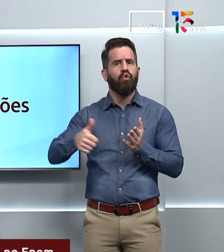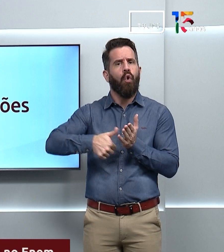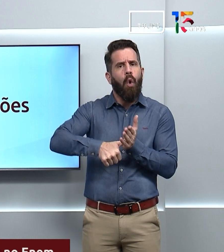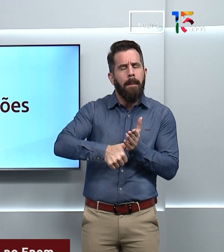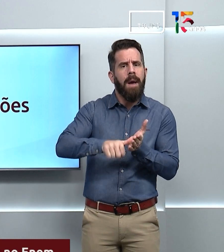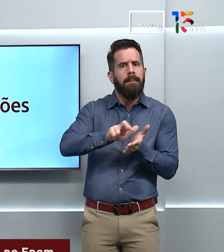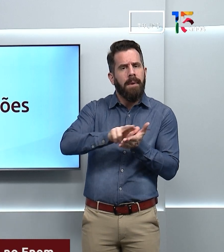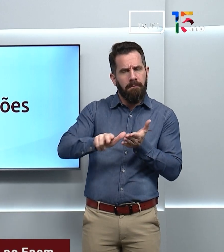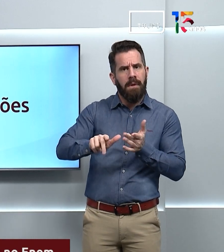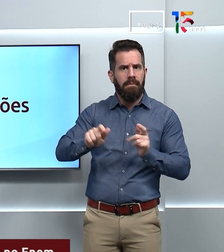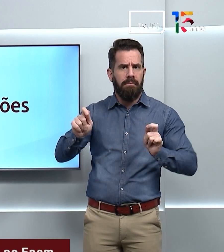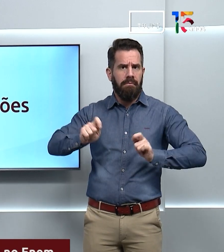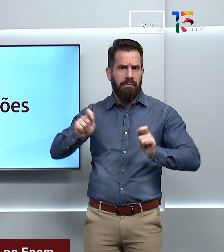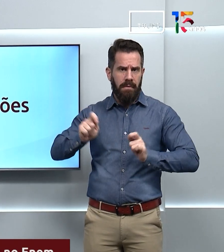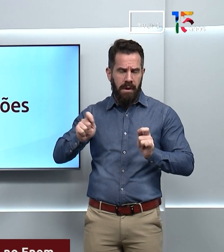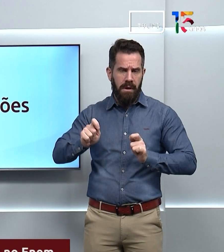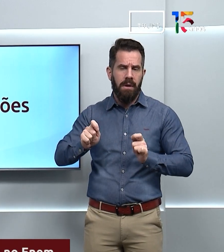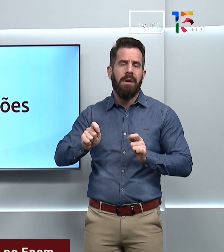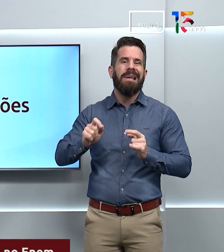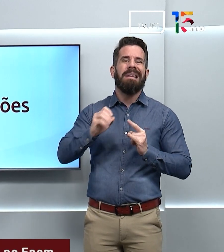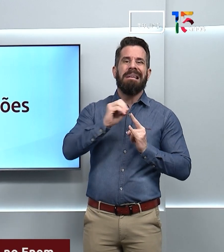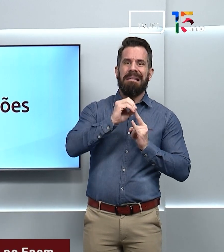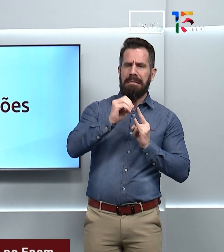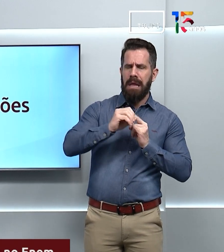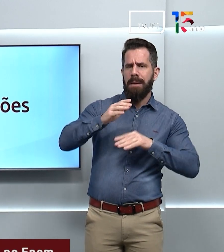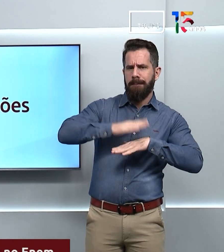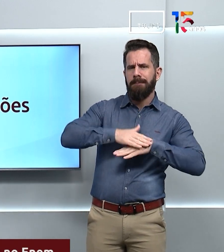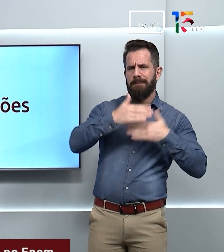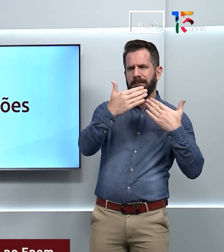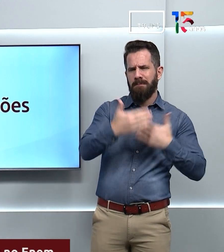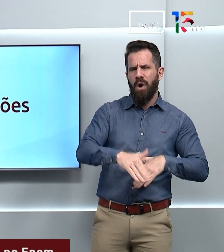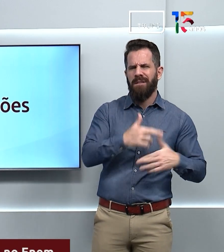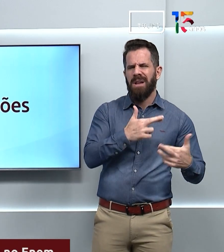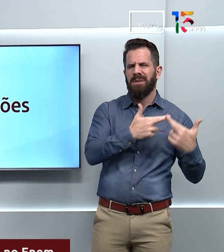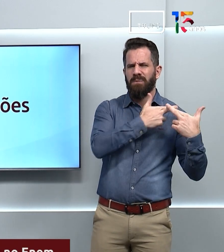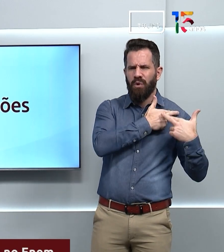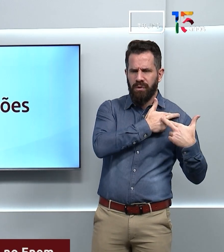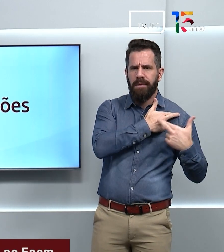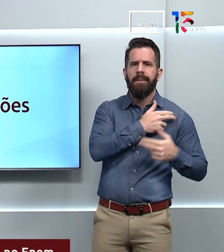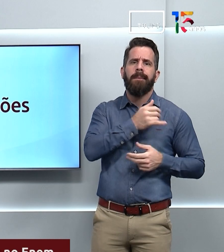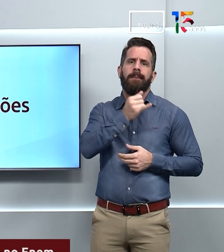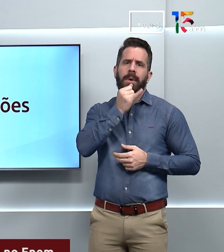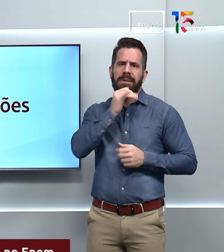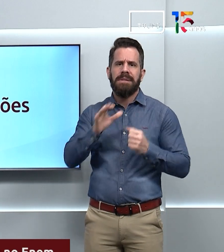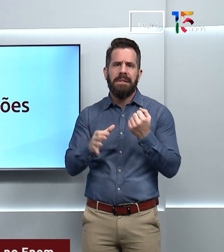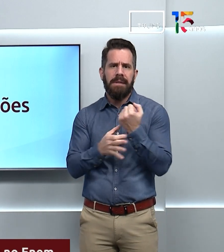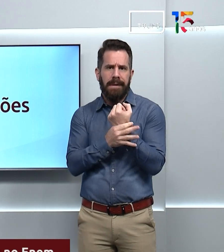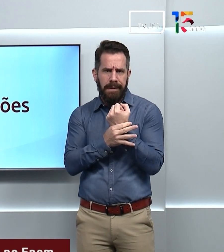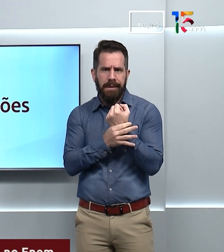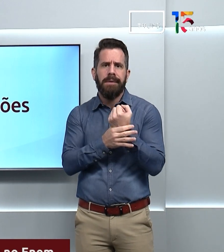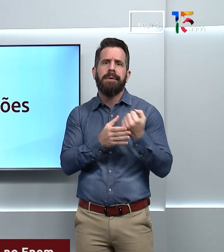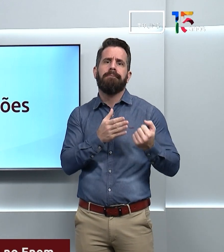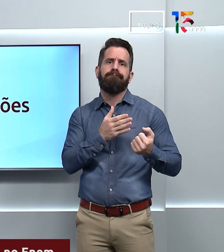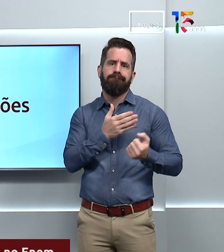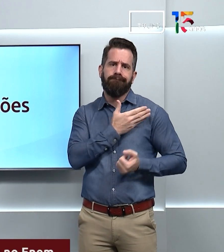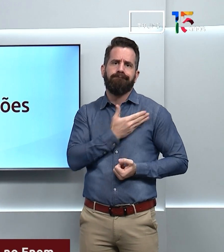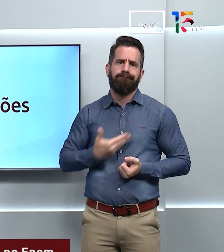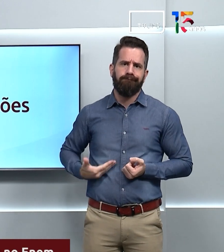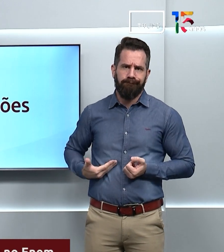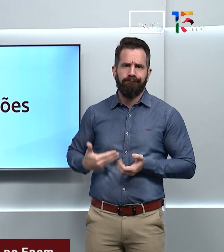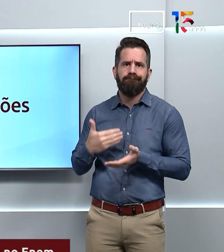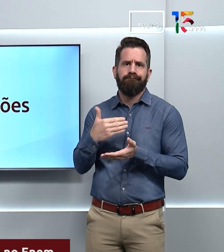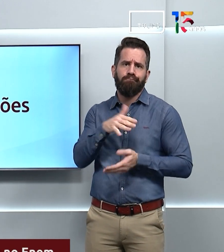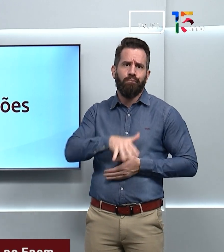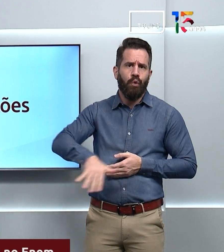prova aplicada pelo INEP são aqueles emitidos pelas Secretarias de Segurança Pública, pelas polícias federais e militares,